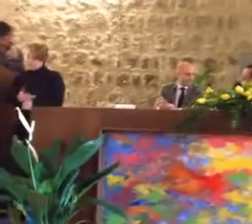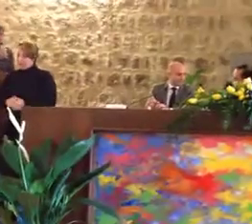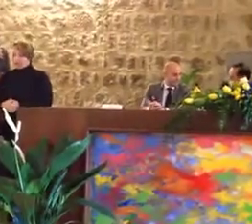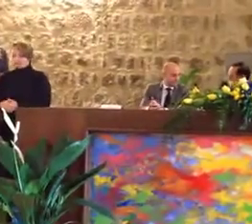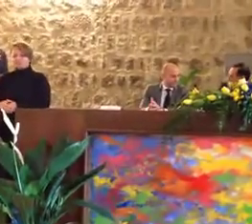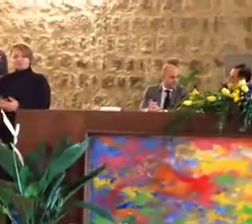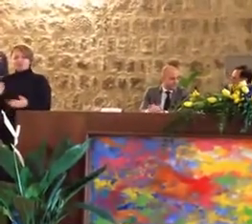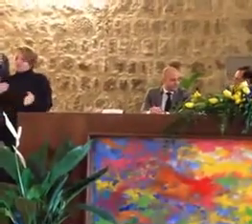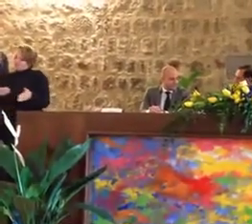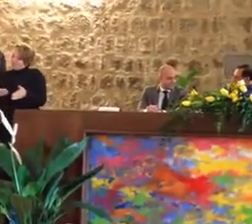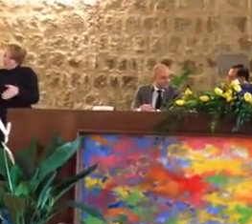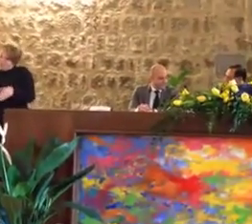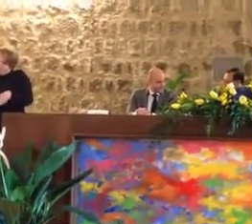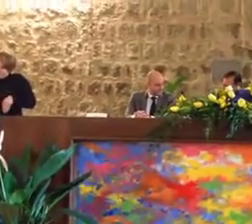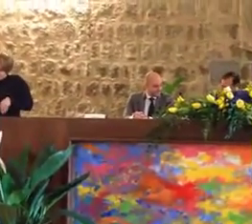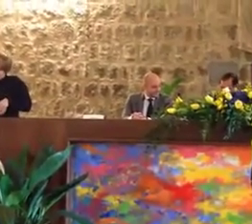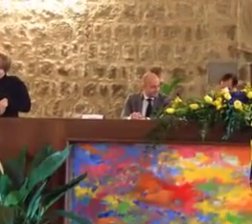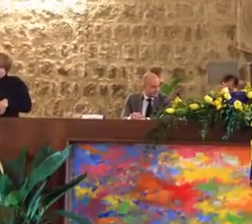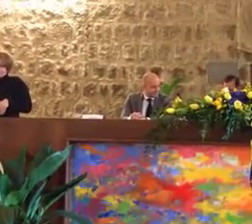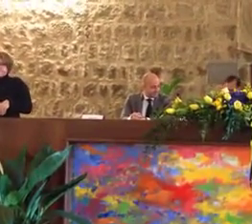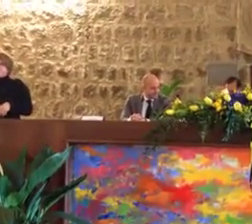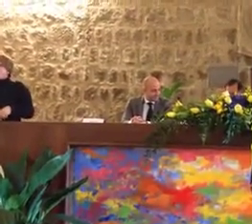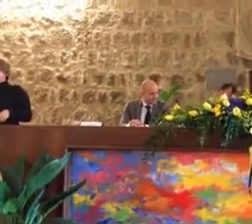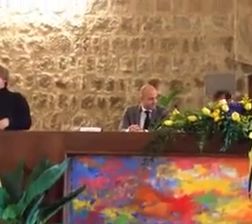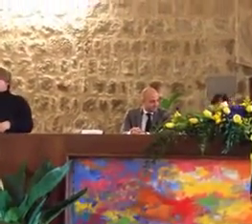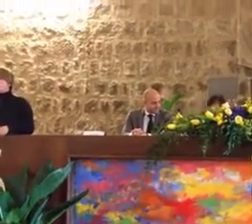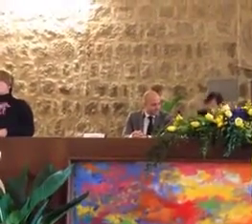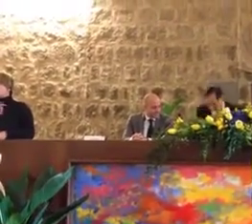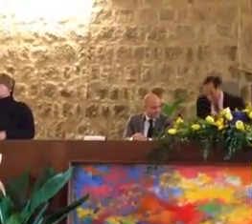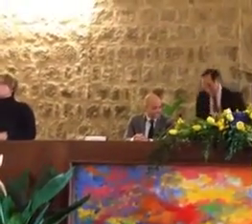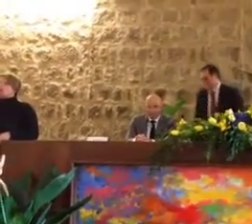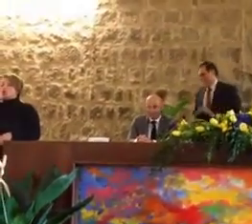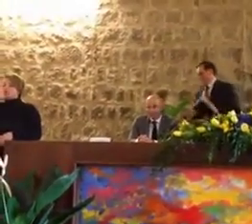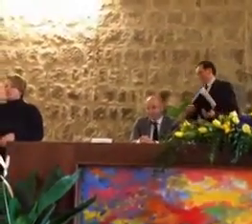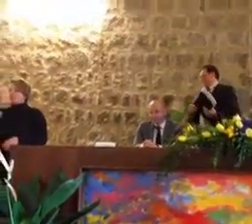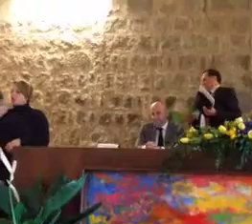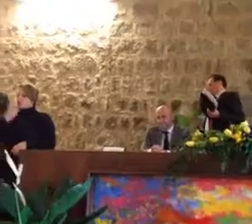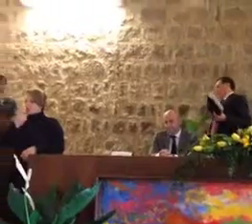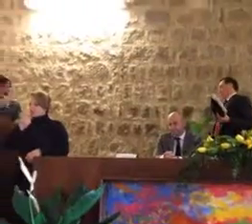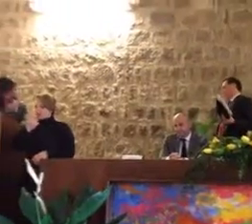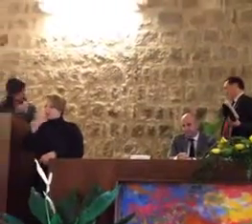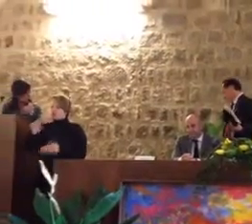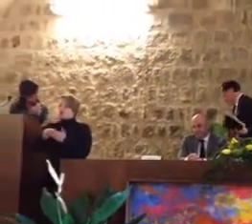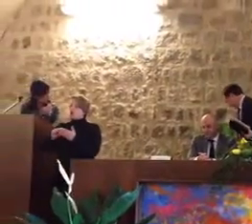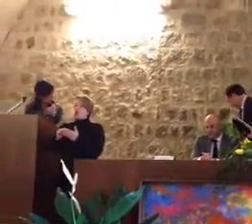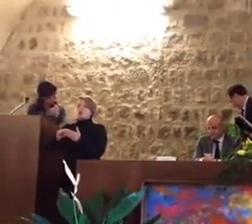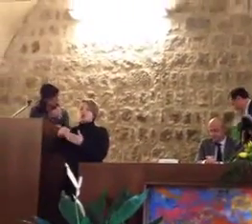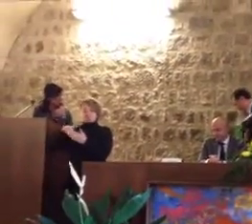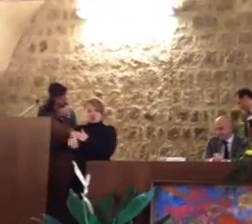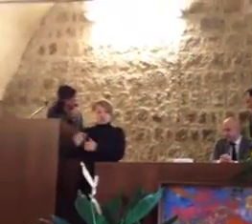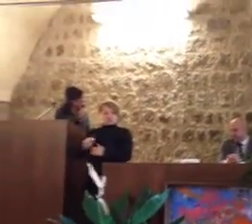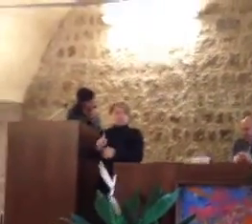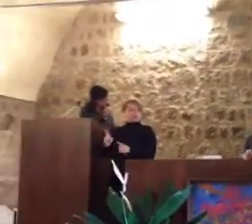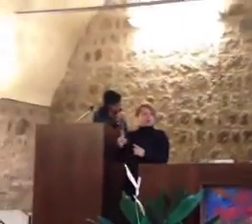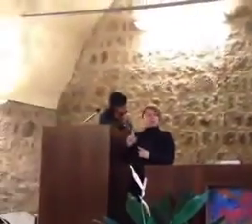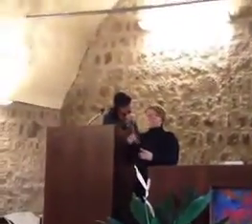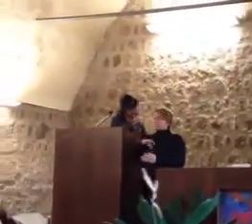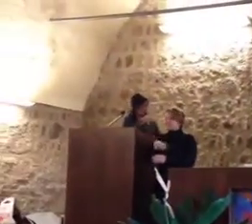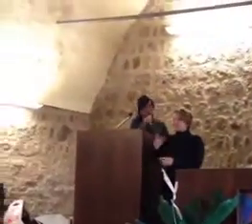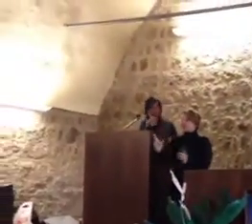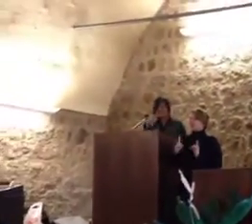Mi faccio nuovamente da parte, lascio la parola all'onorevole Domenico Rossi, sottosegretario al Ministero della